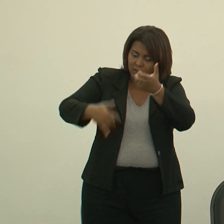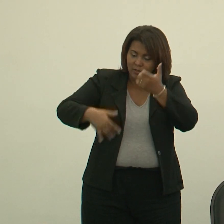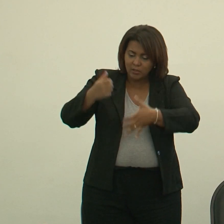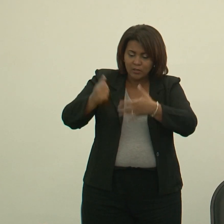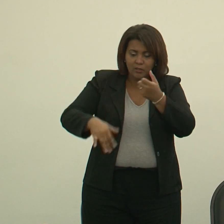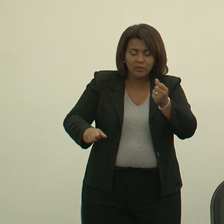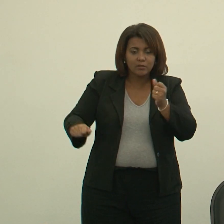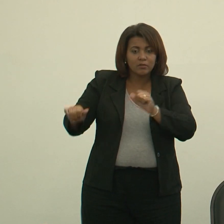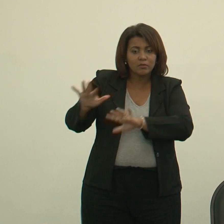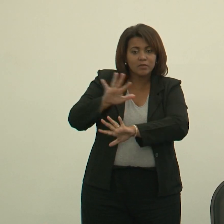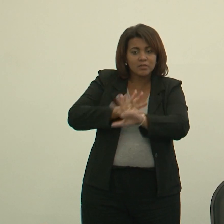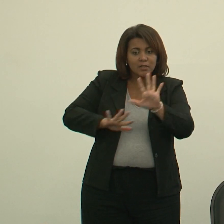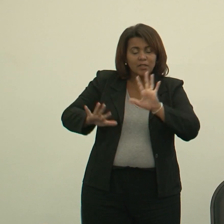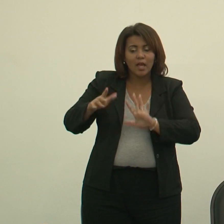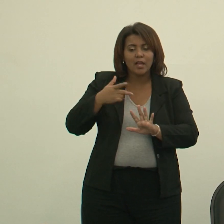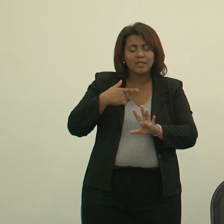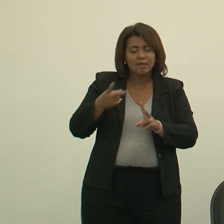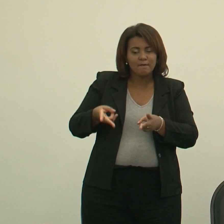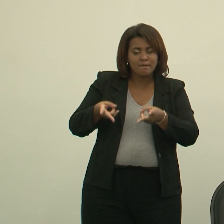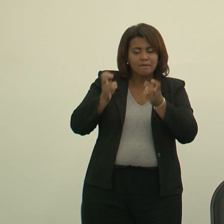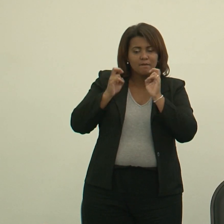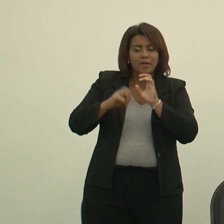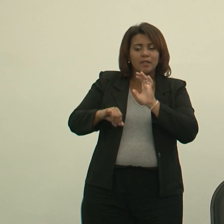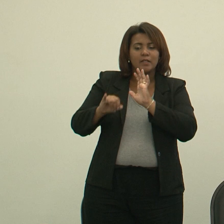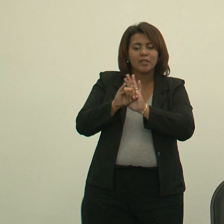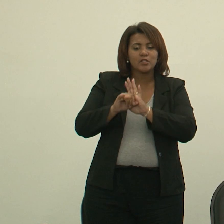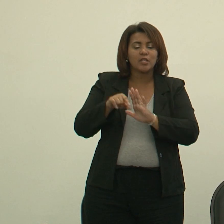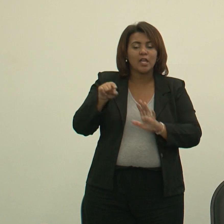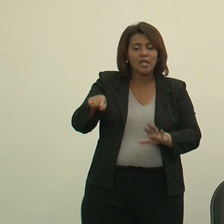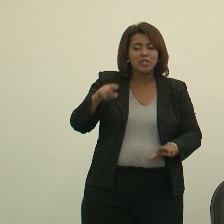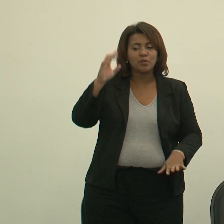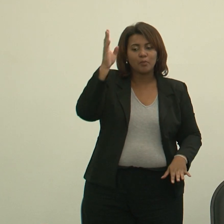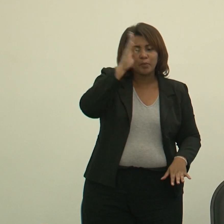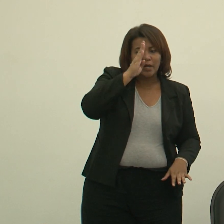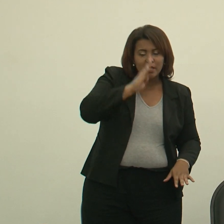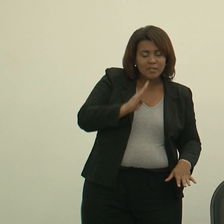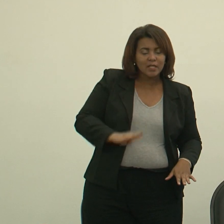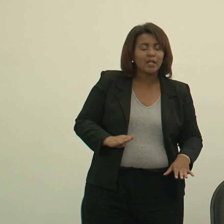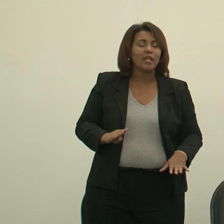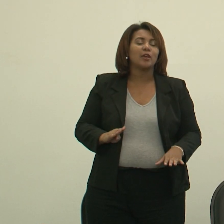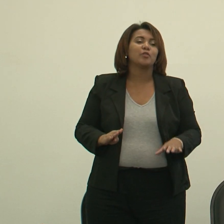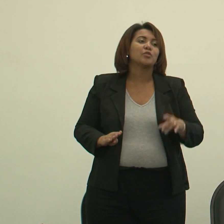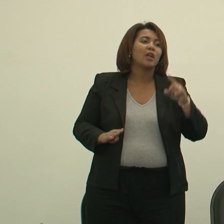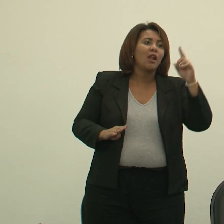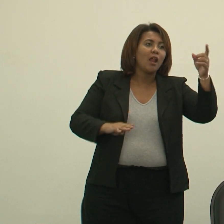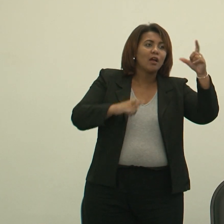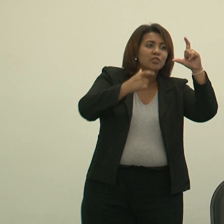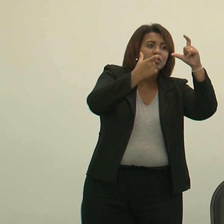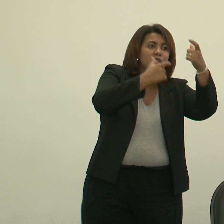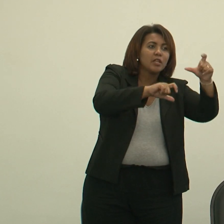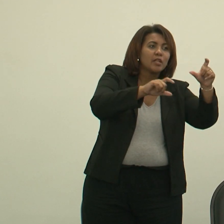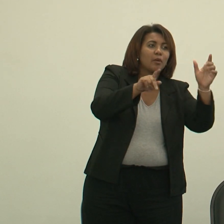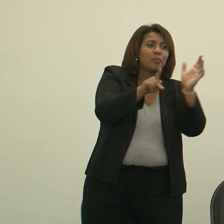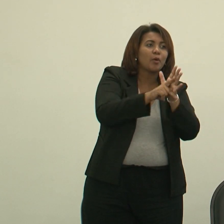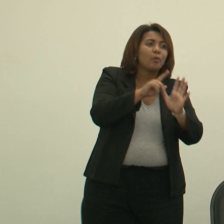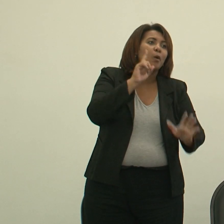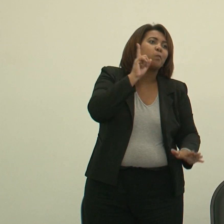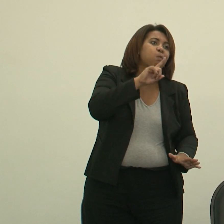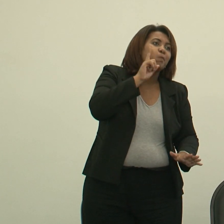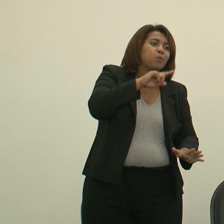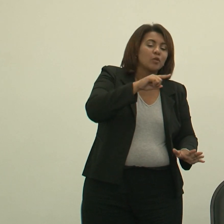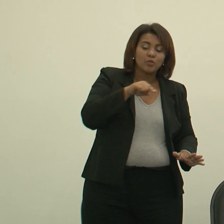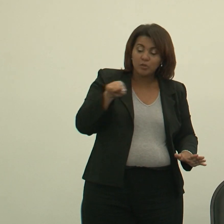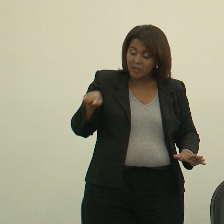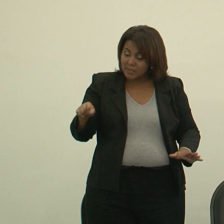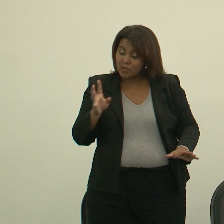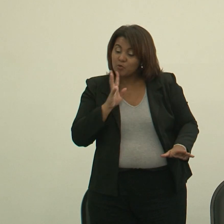fácil identificação, porque meus alunos, mesmo sendo brasileiros e sendo uma tirinha produzida nos Estados Unidos, eles se reconhecem naquelas